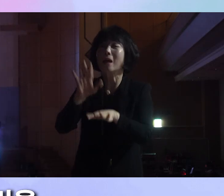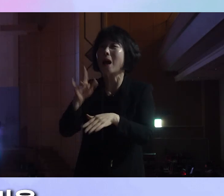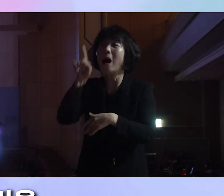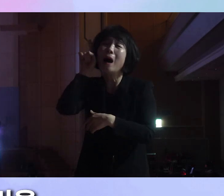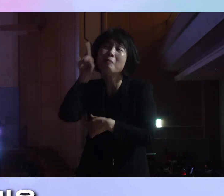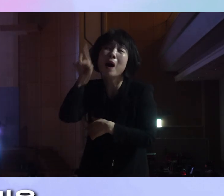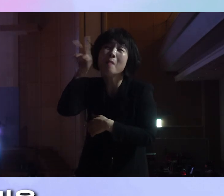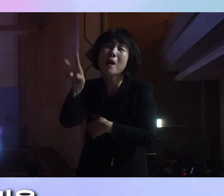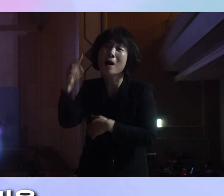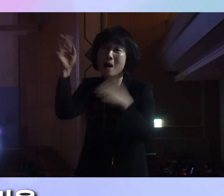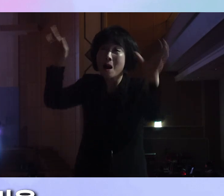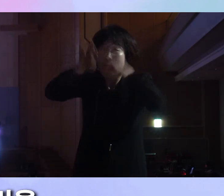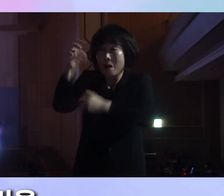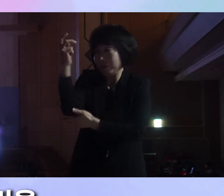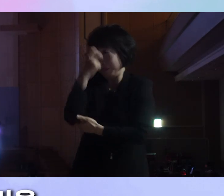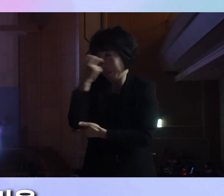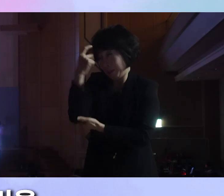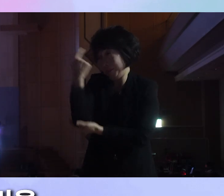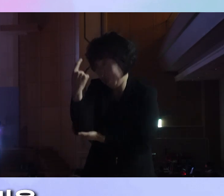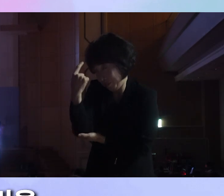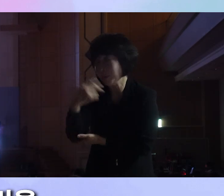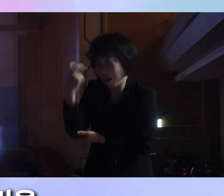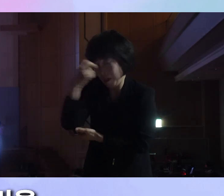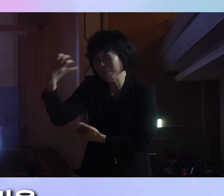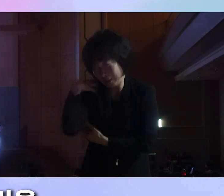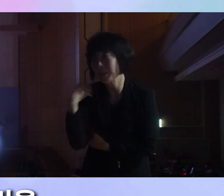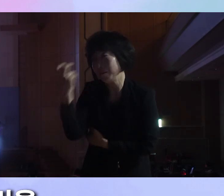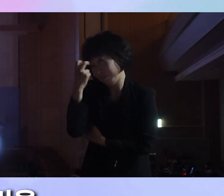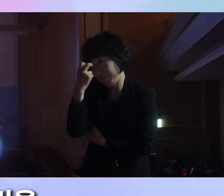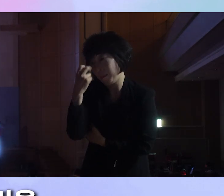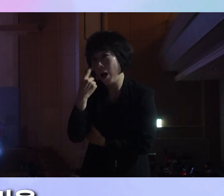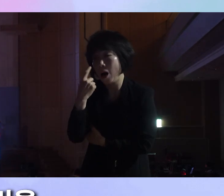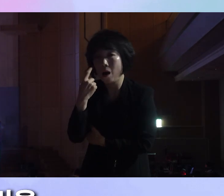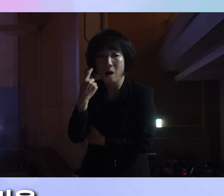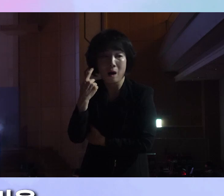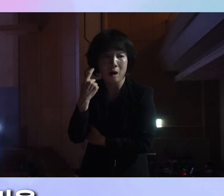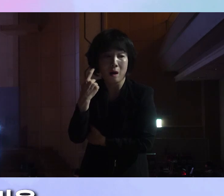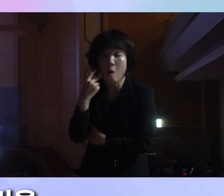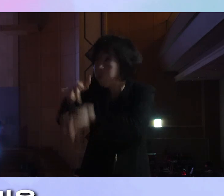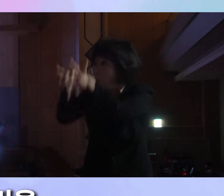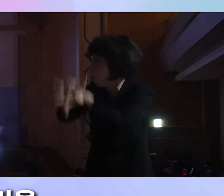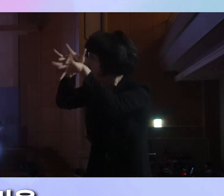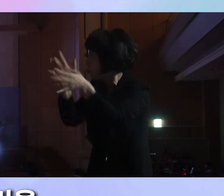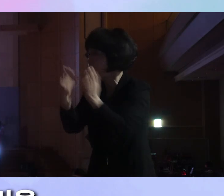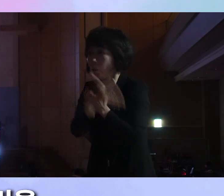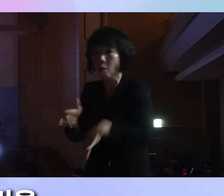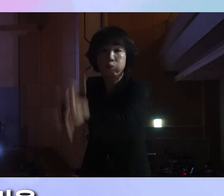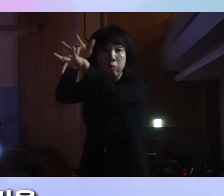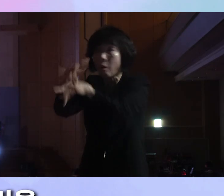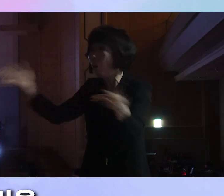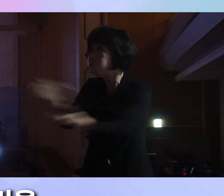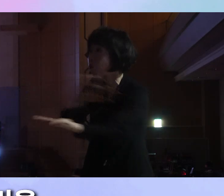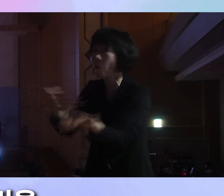밤샜어요. 예수 처형식하고 이틀을 제대로 못 잤다고요.